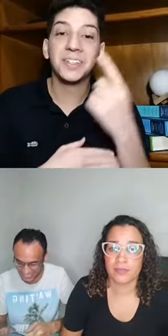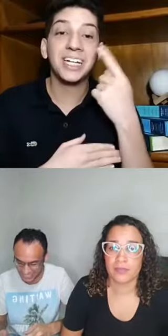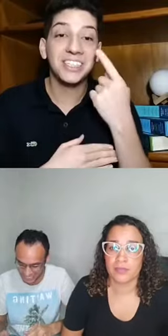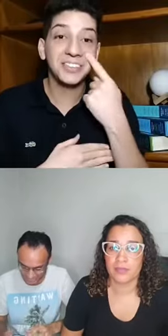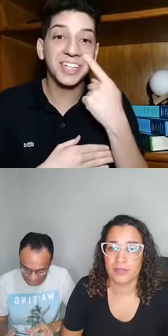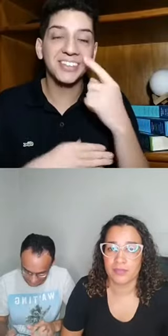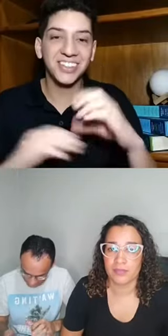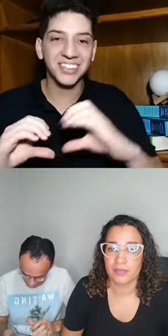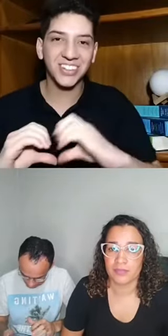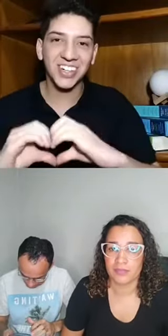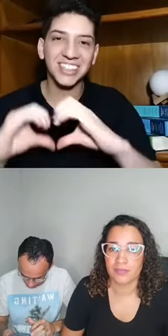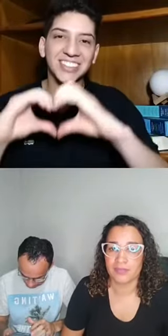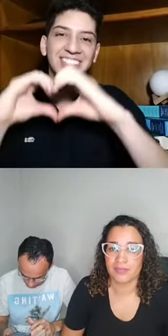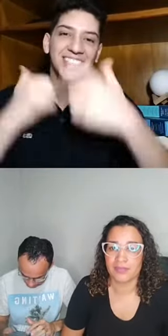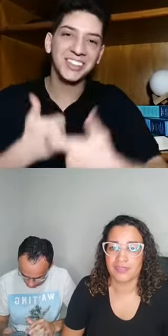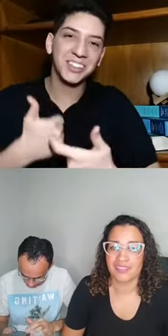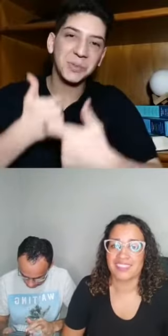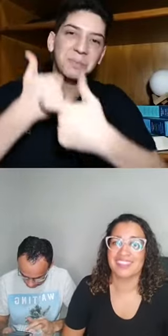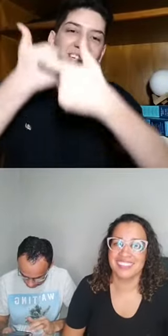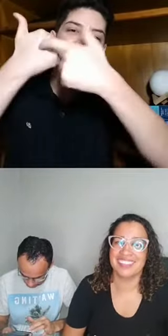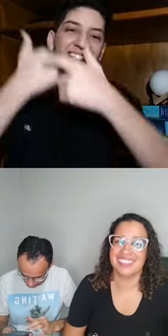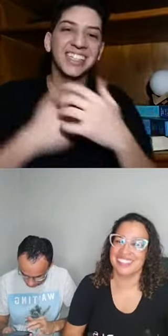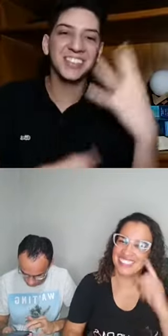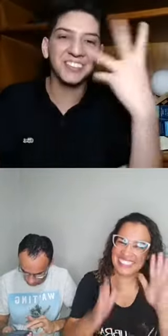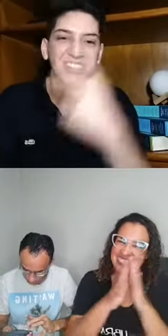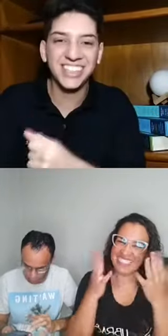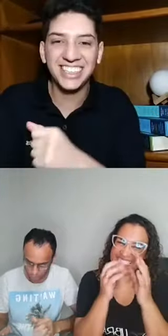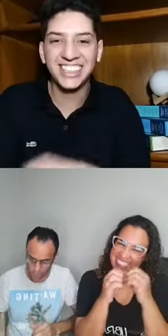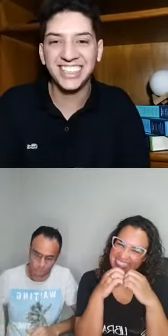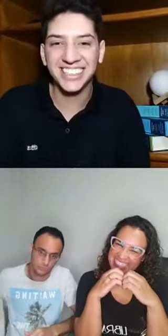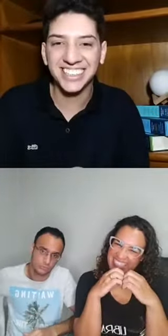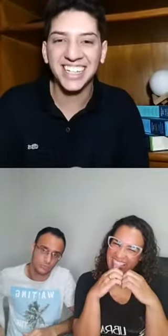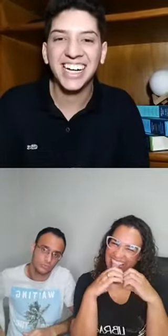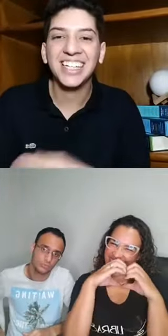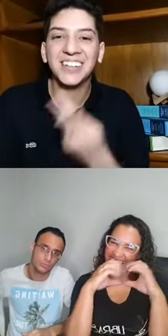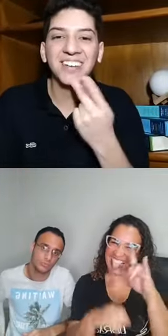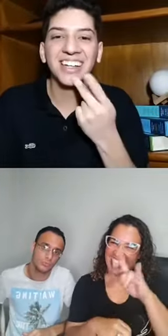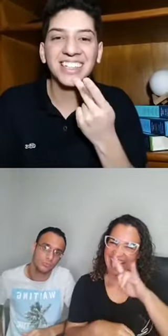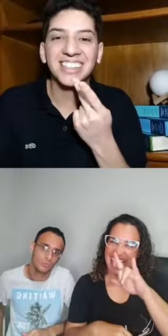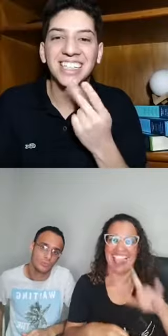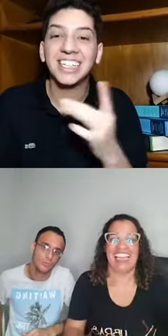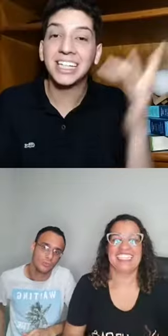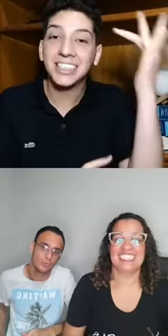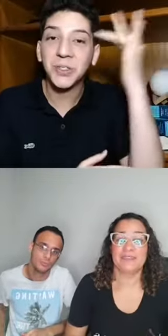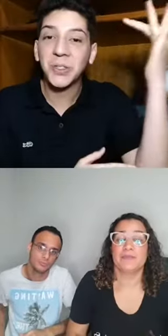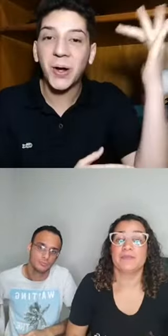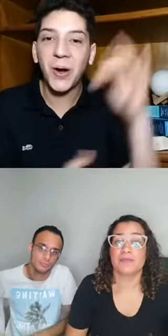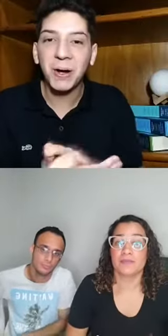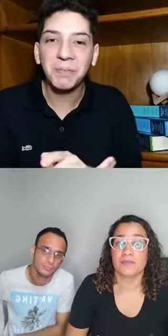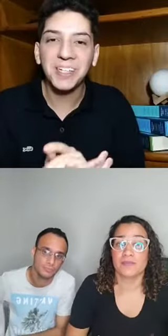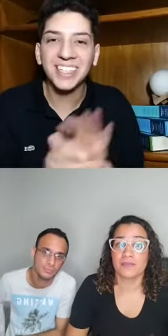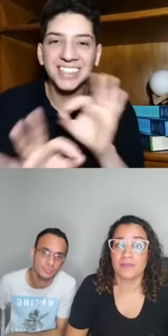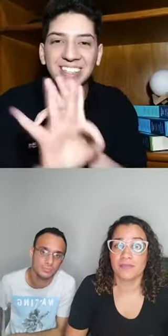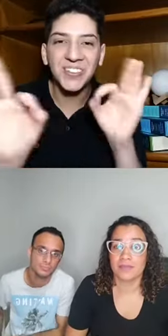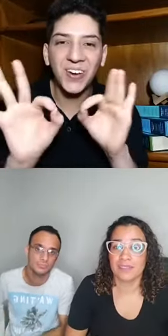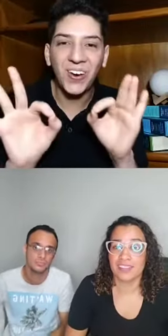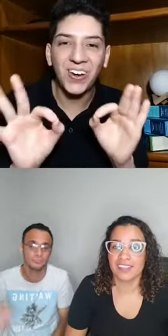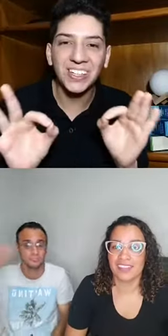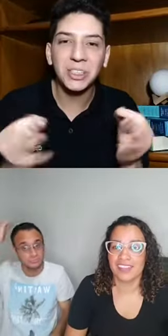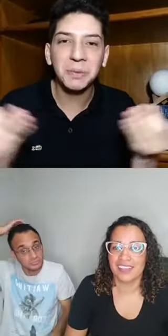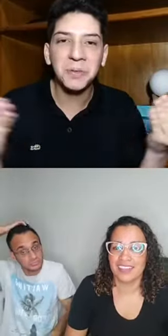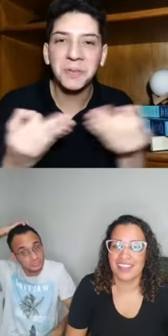pessoal, a gente fica vendo os coraçõezinhos subindo, né? Tão bonitinhos. Estão falando assim que está sendo top, que está